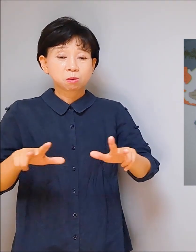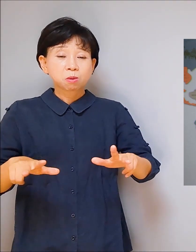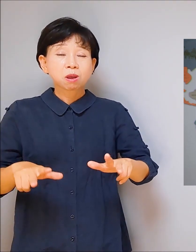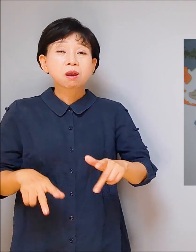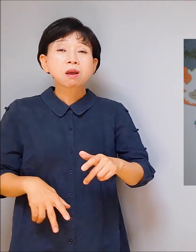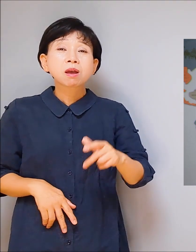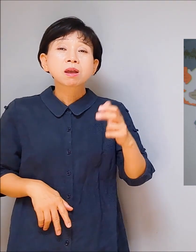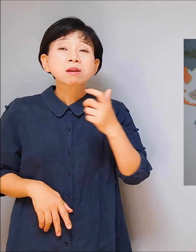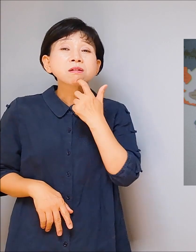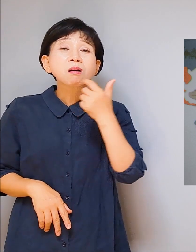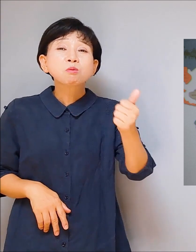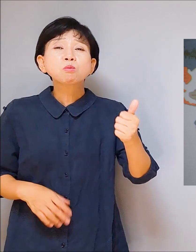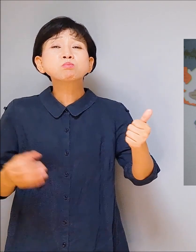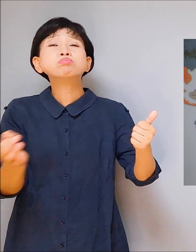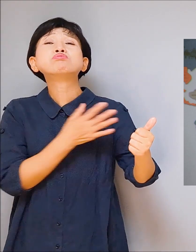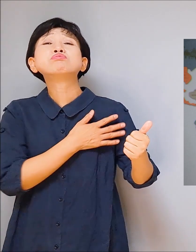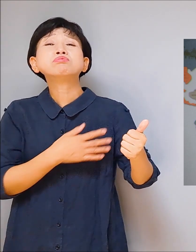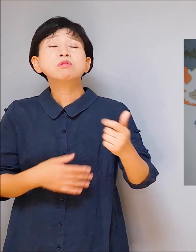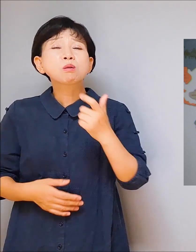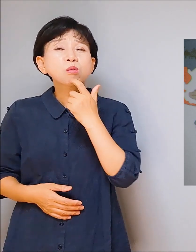부자거든.